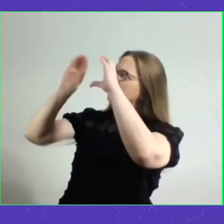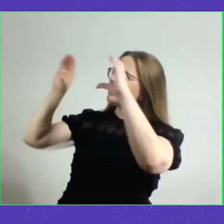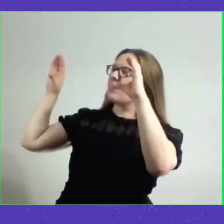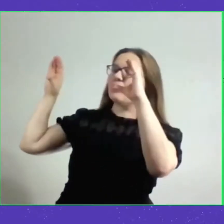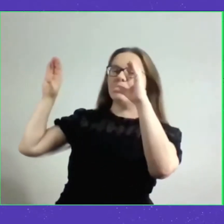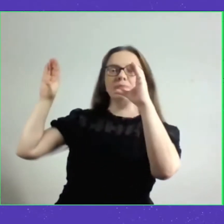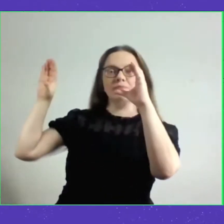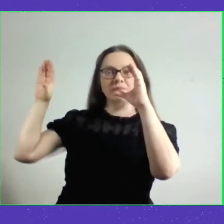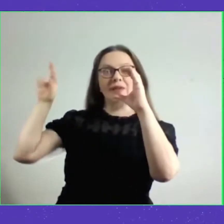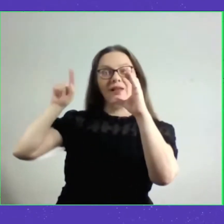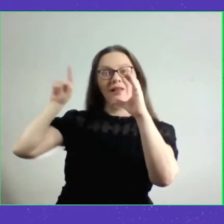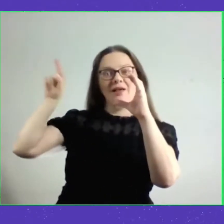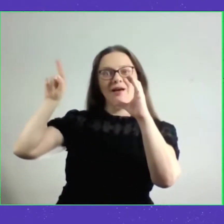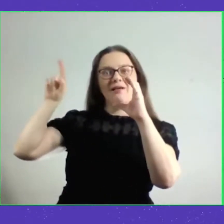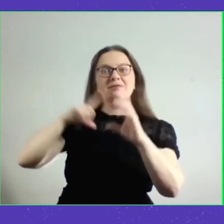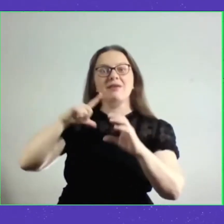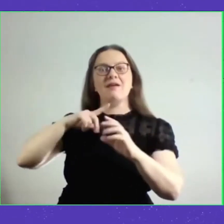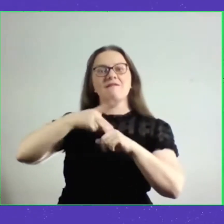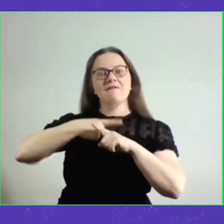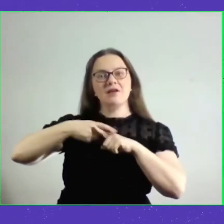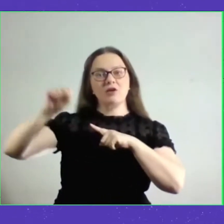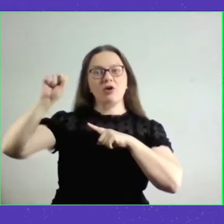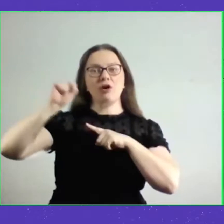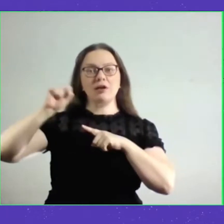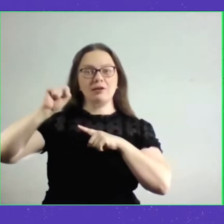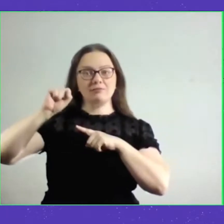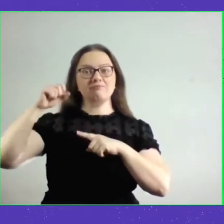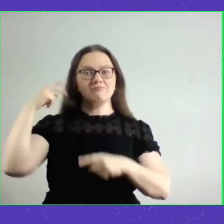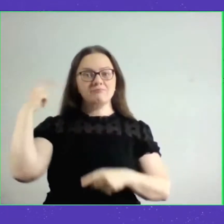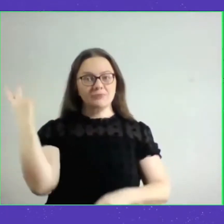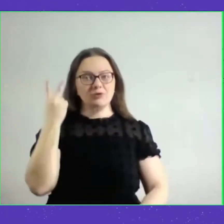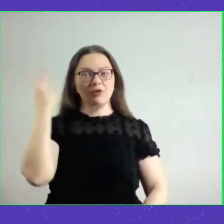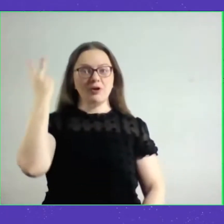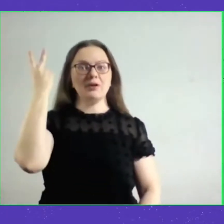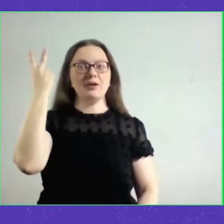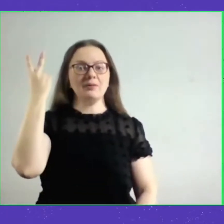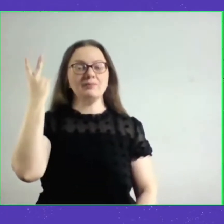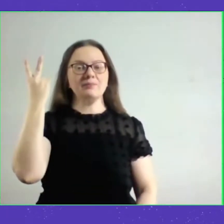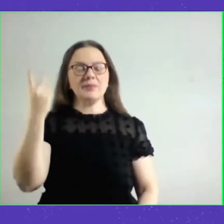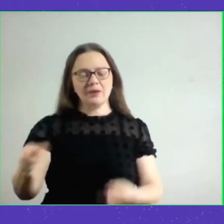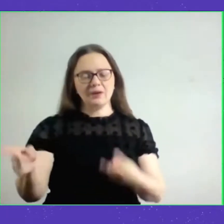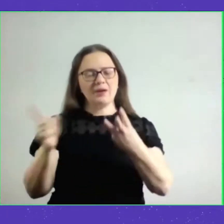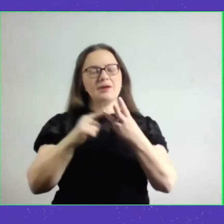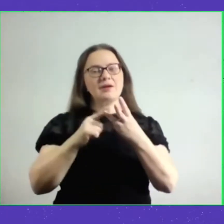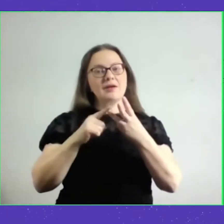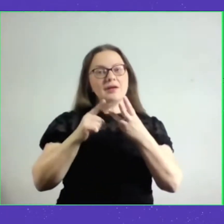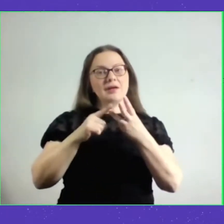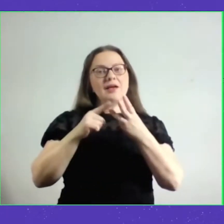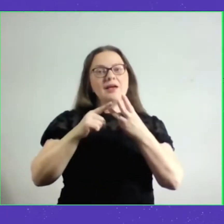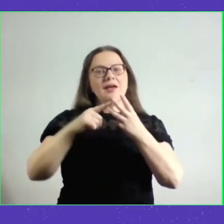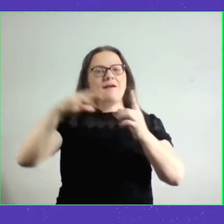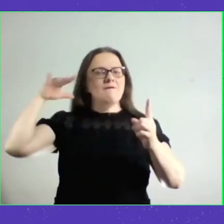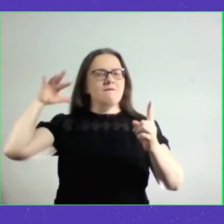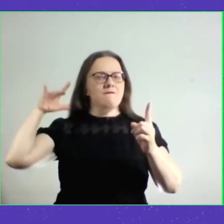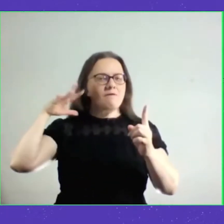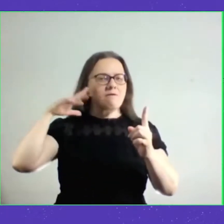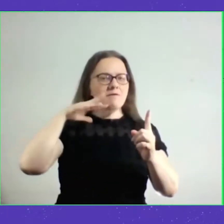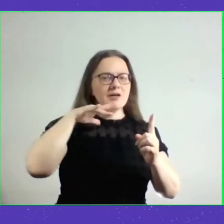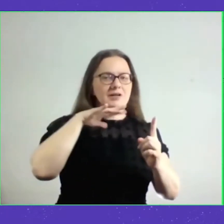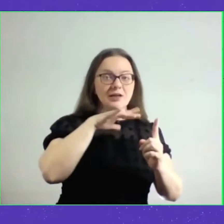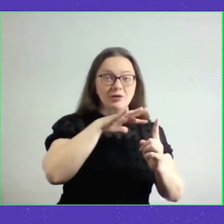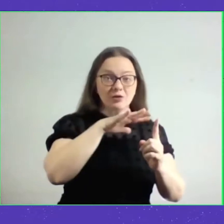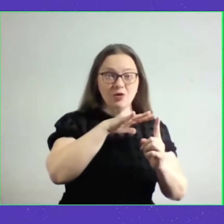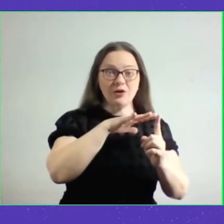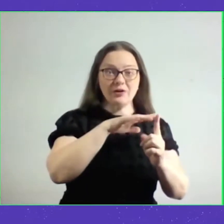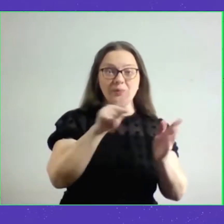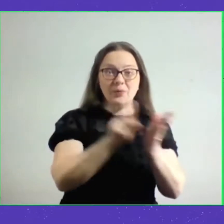alto. Mostrou a importância de nós sermos influenciadores do alto. E vimos também os